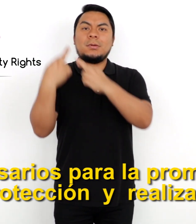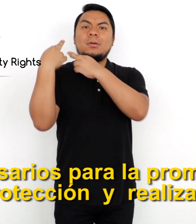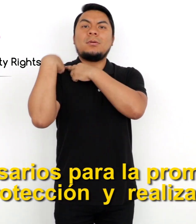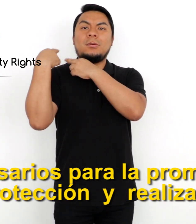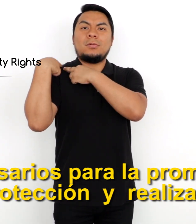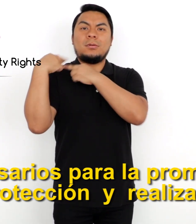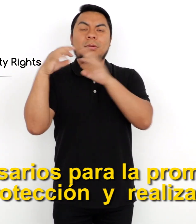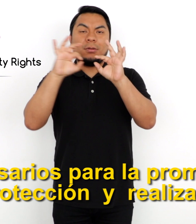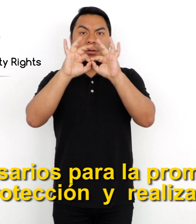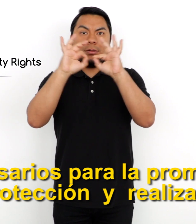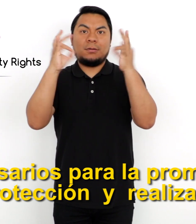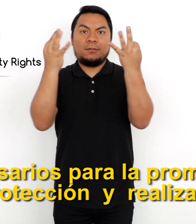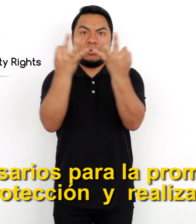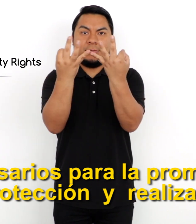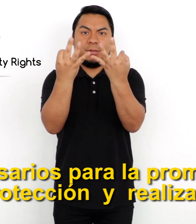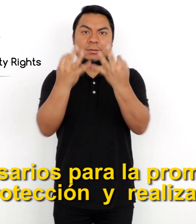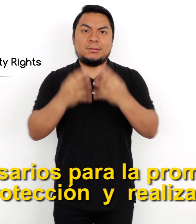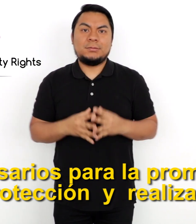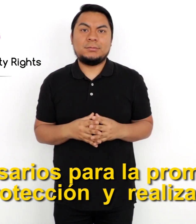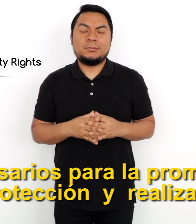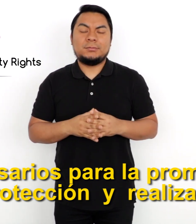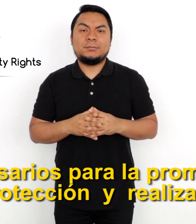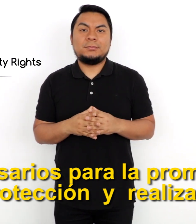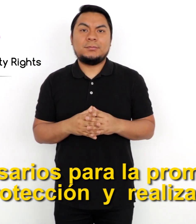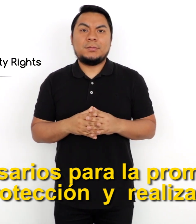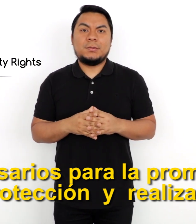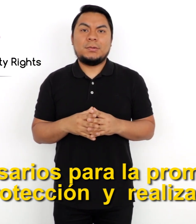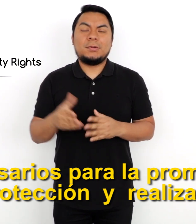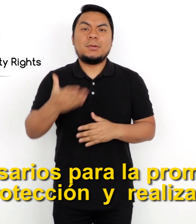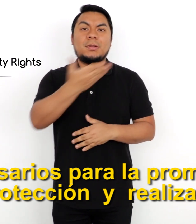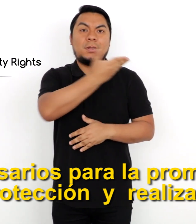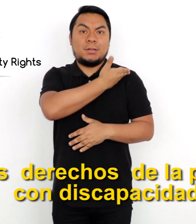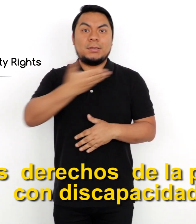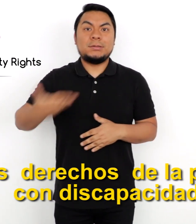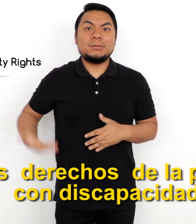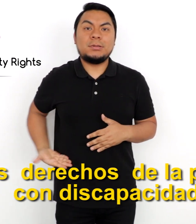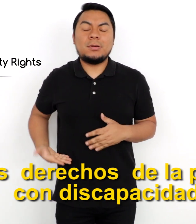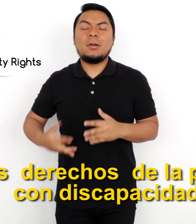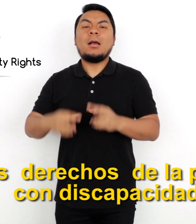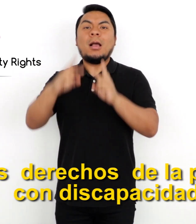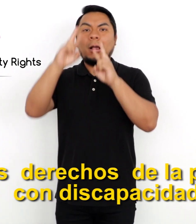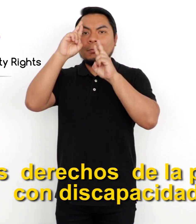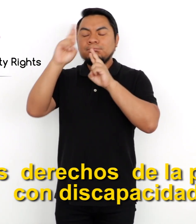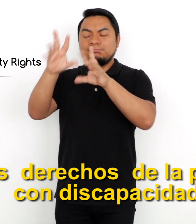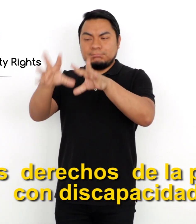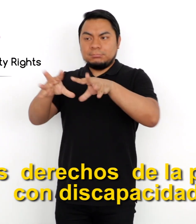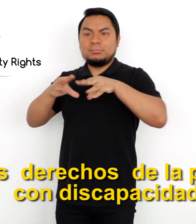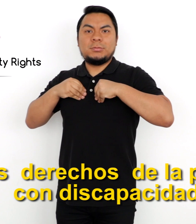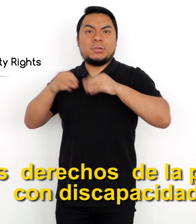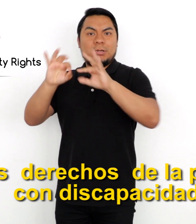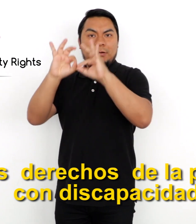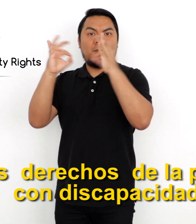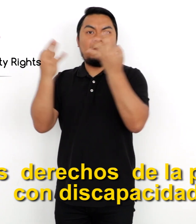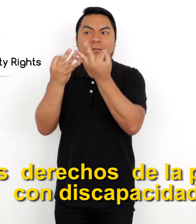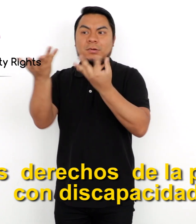NECESARIOS PARA LA PROMOCIÓN, PROTECCIÓN Y REALIZACIÓN DE LOS DERECHOS DE LA PERSONA CON DISCAPACIDAD,